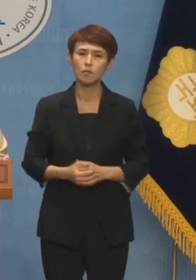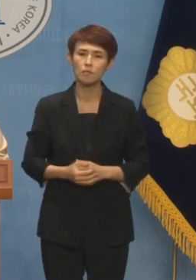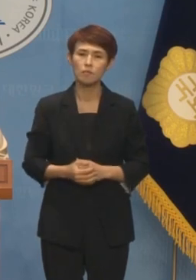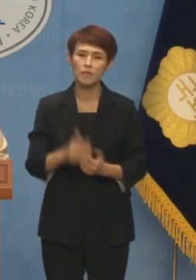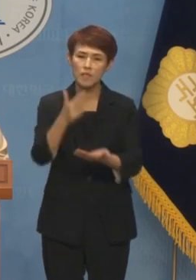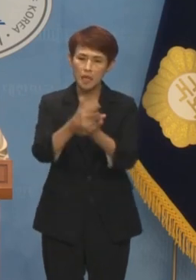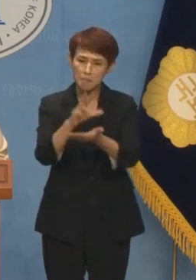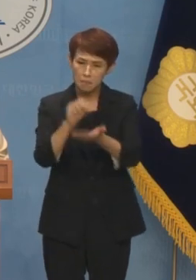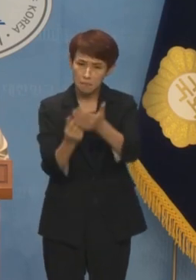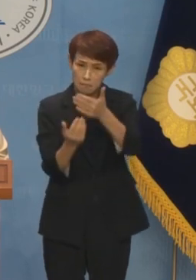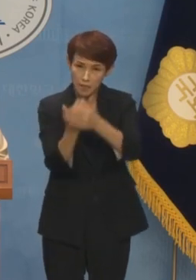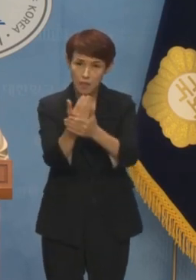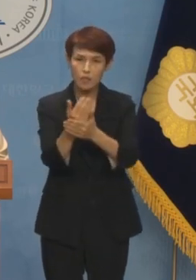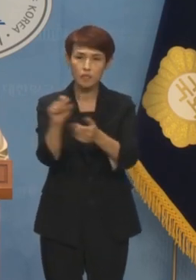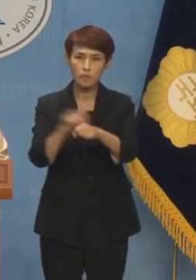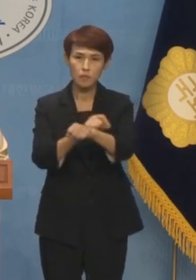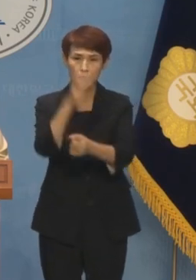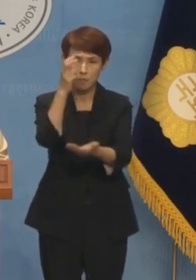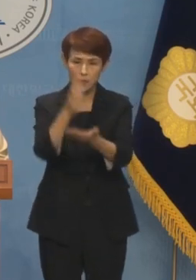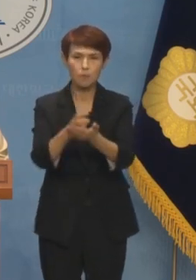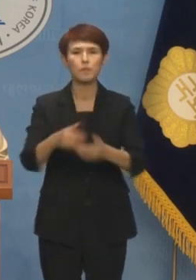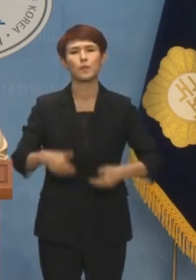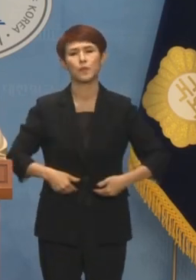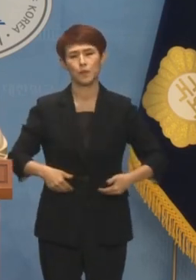이태원 참사 특별법이 필요합니다.